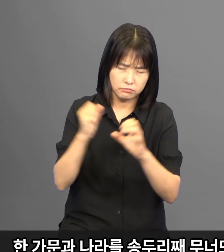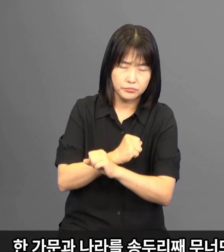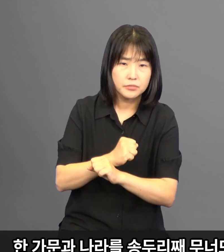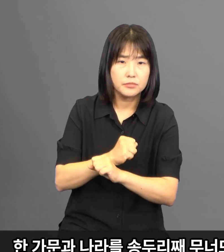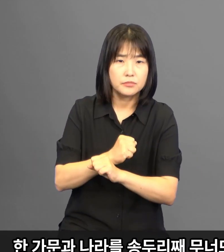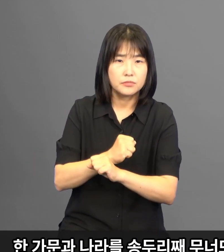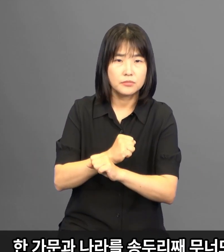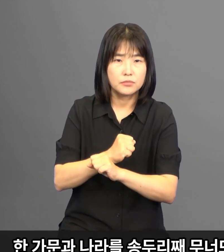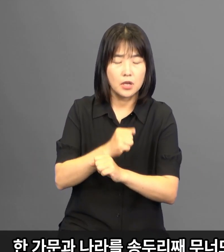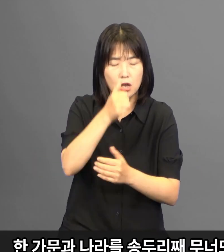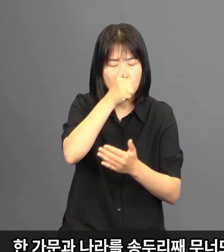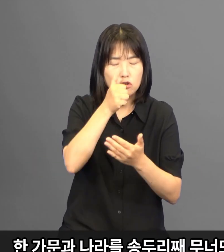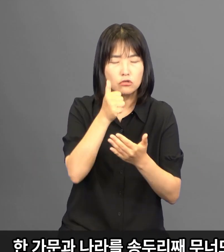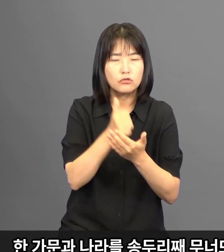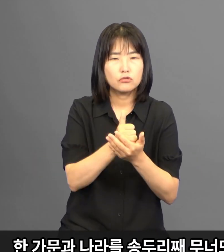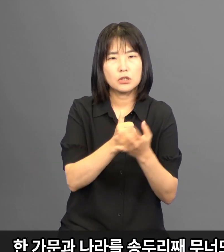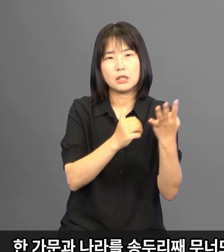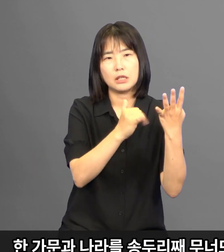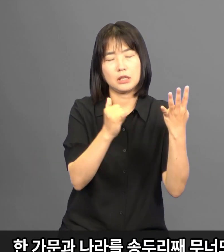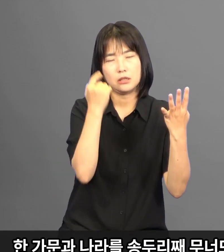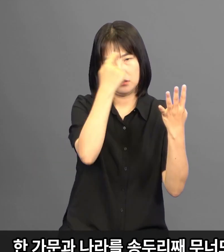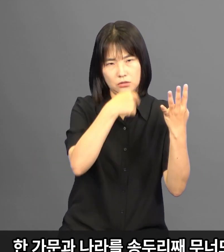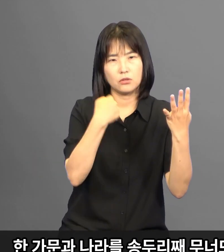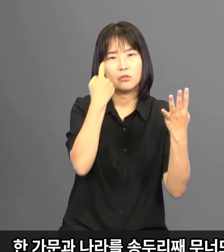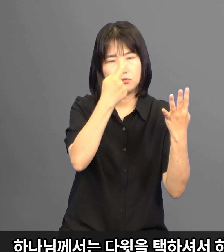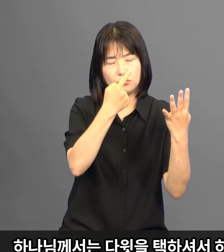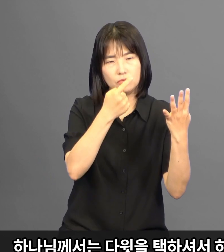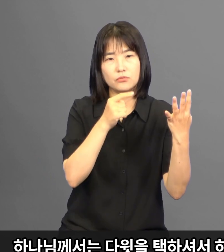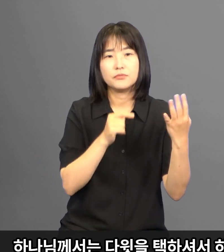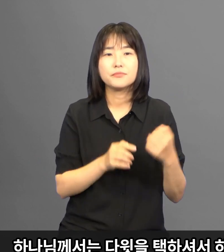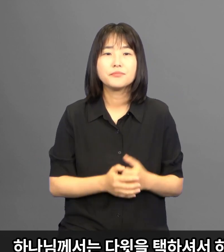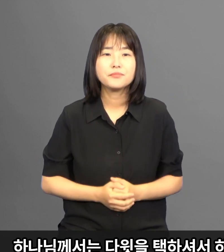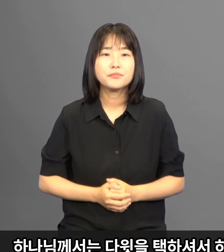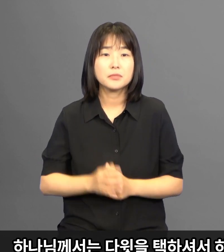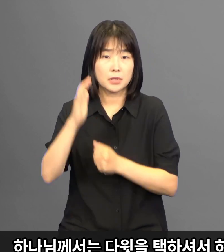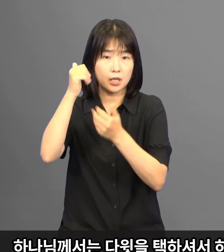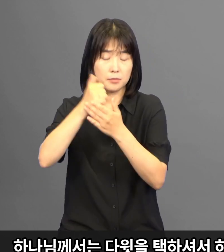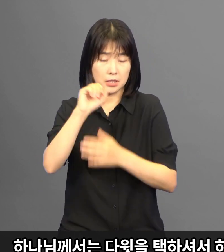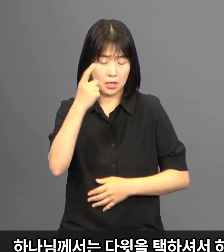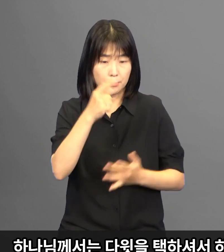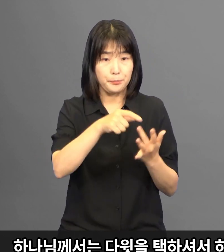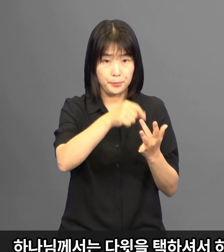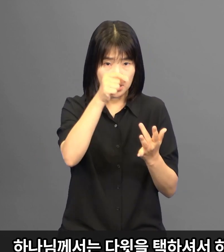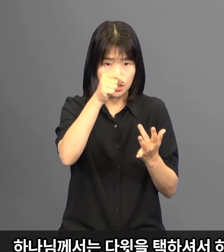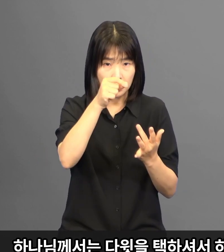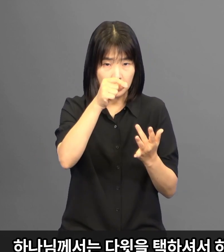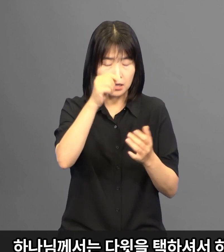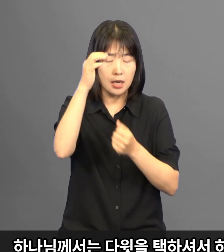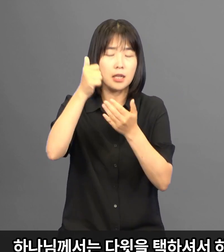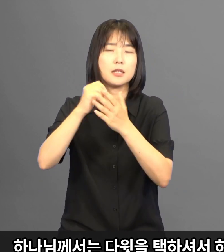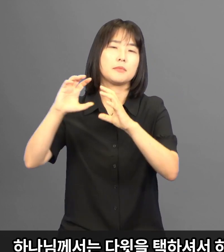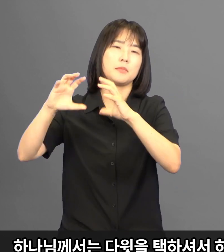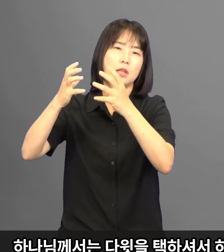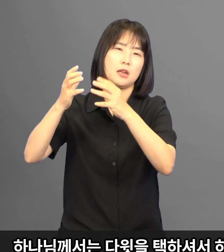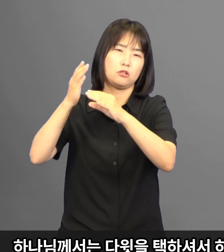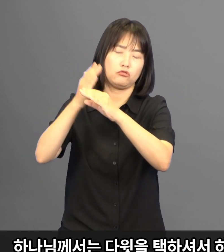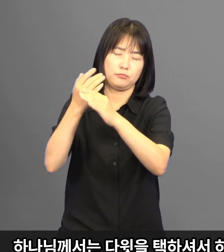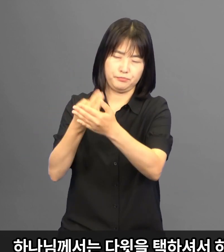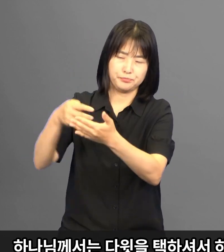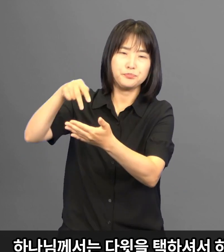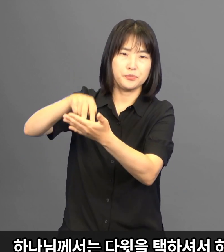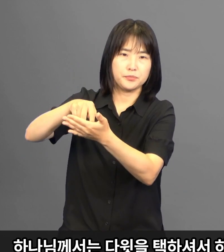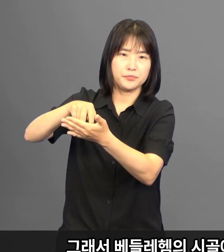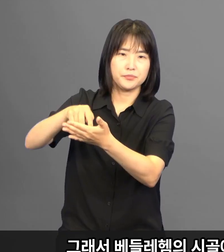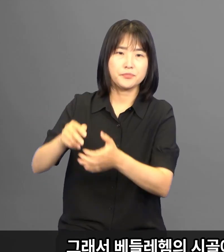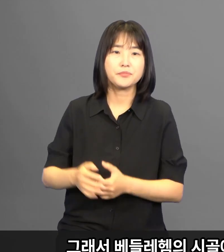무너뜨리는 죄의 4가지 얼굴이기 때문입니다. 하나님께서는 다윗을 택하셔서 하나님의 나라의 중심에